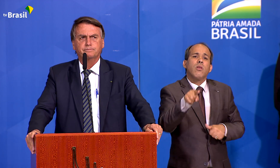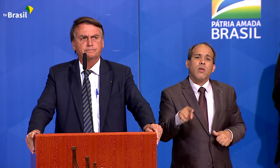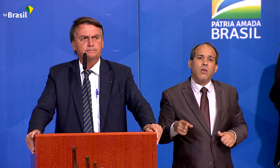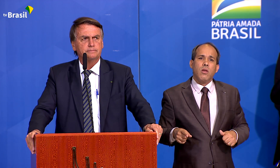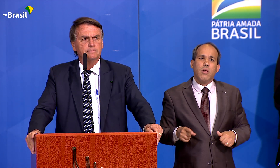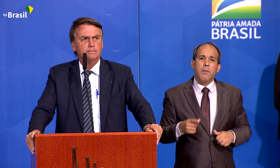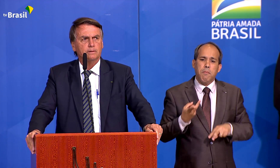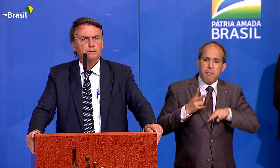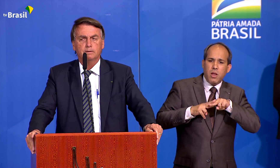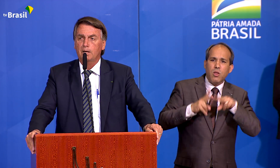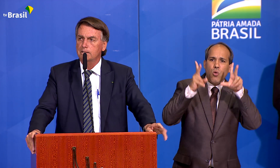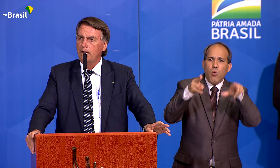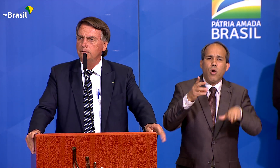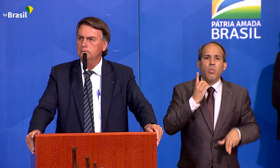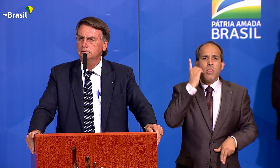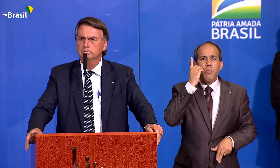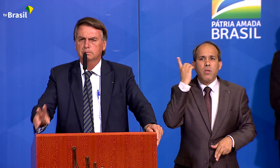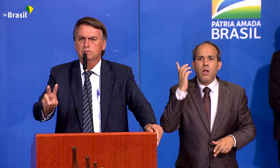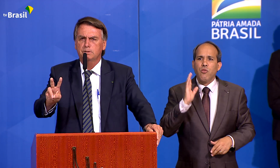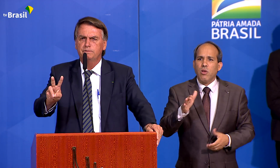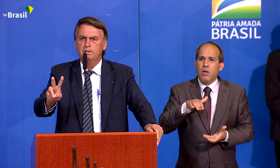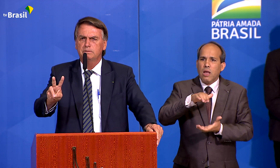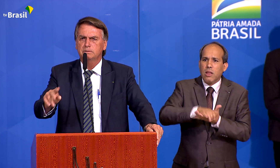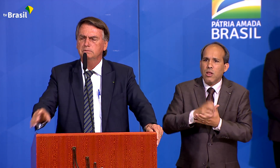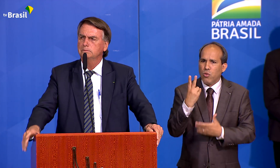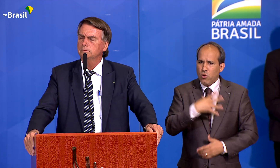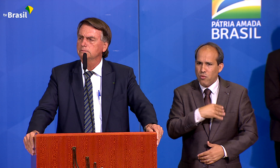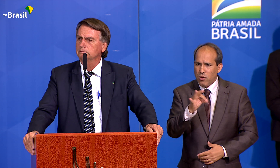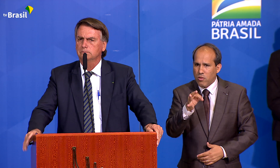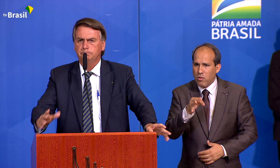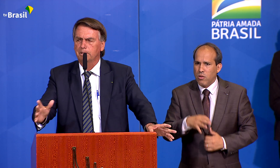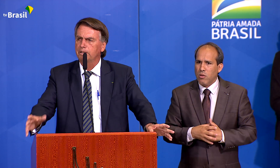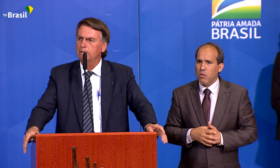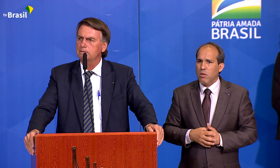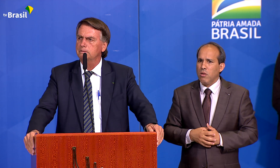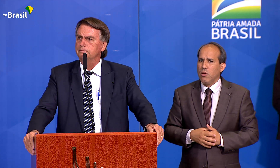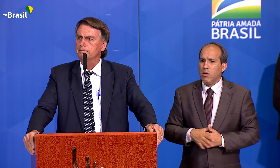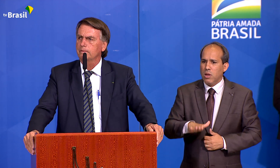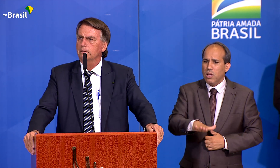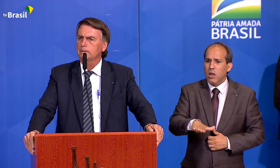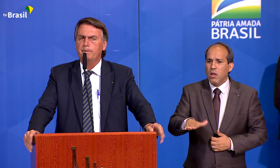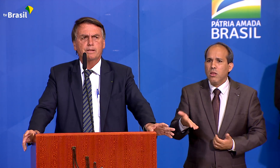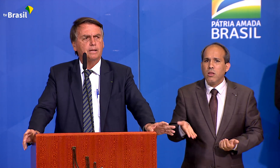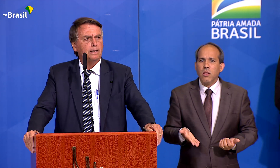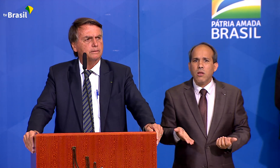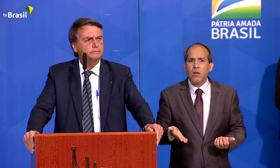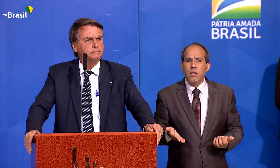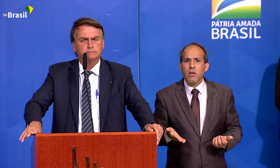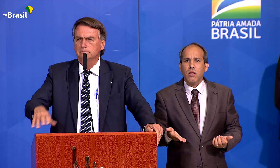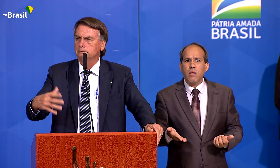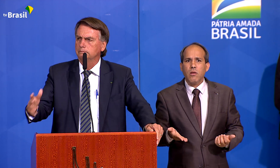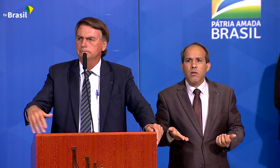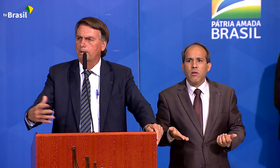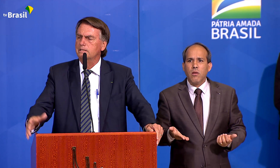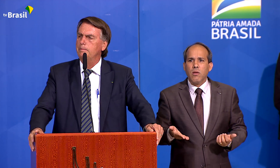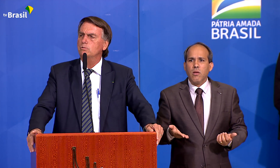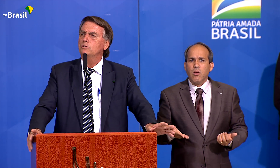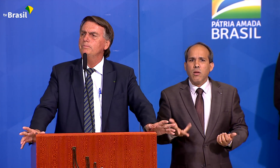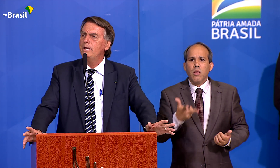deputado é casado 2 filhos pequenos passar